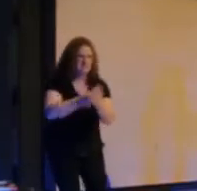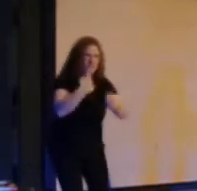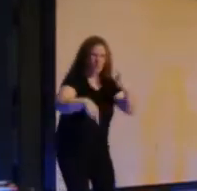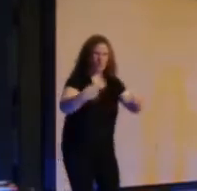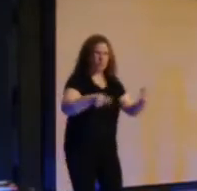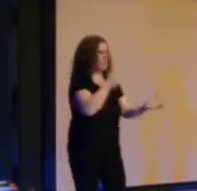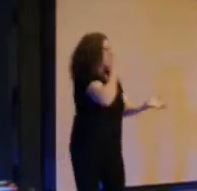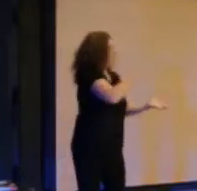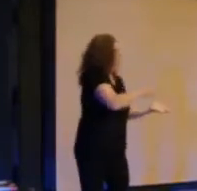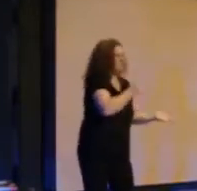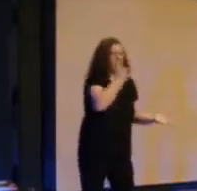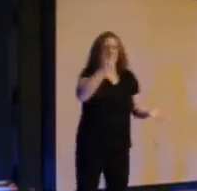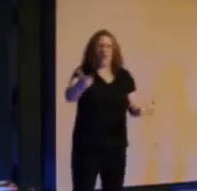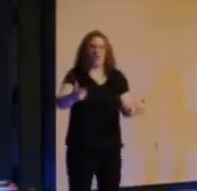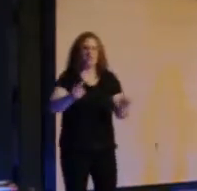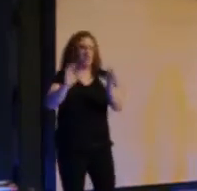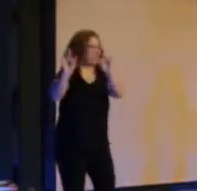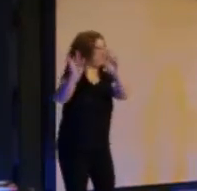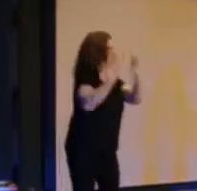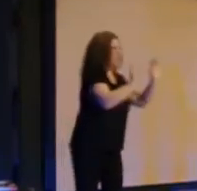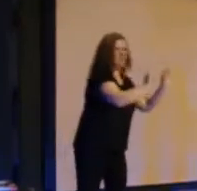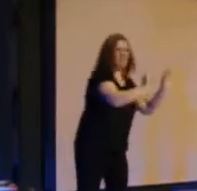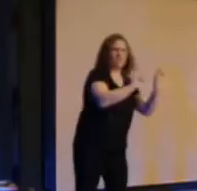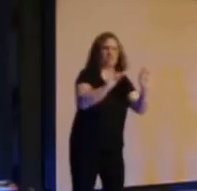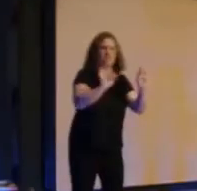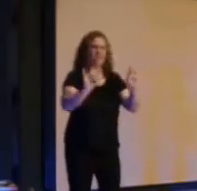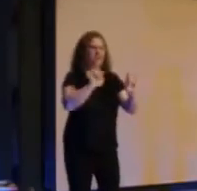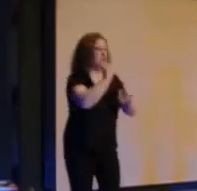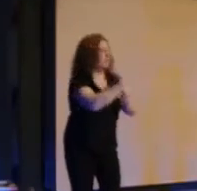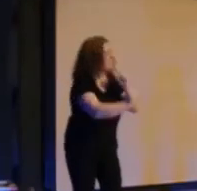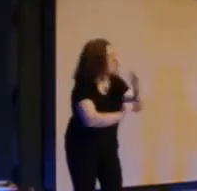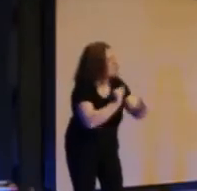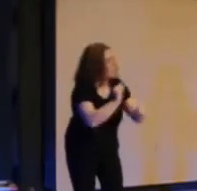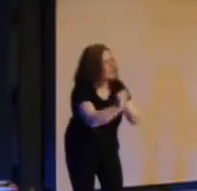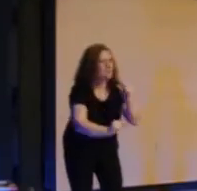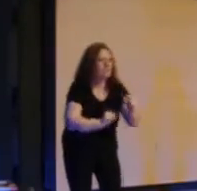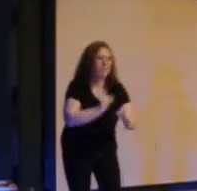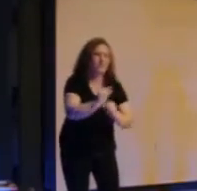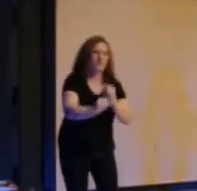tacto de su olfato. Ha atravesado la liviandad y la espesura.